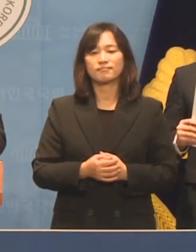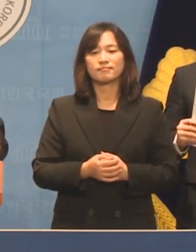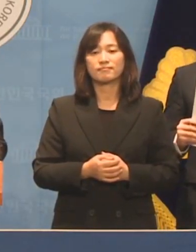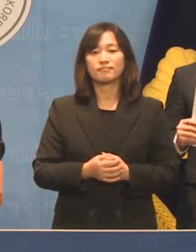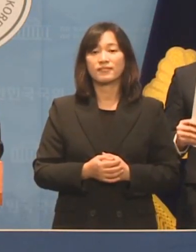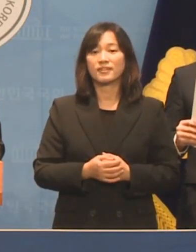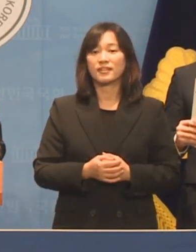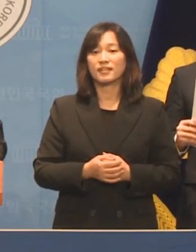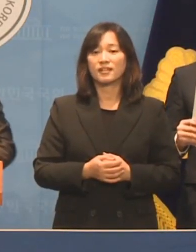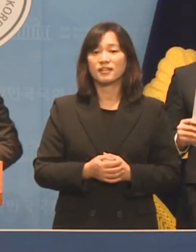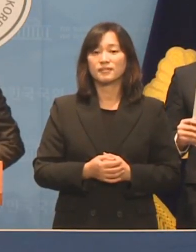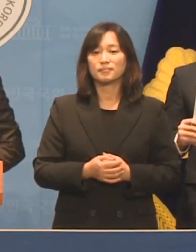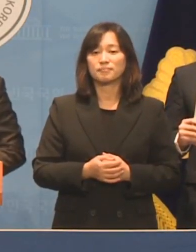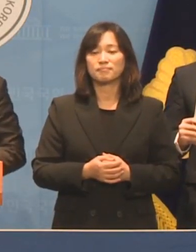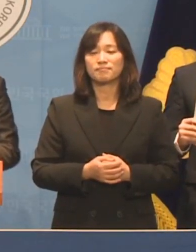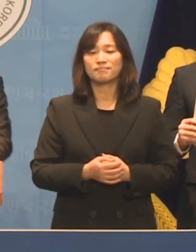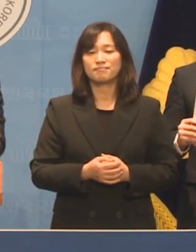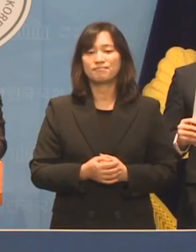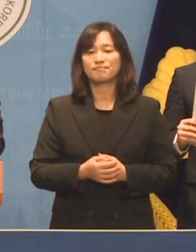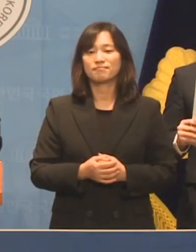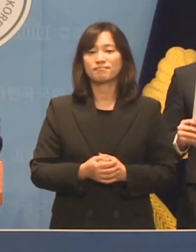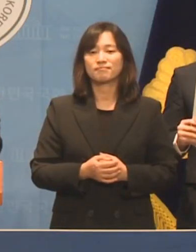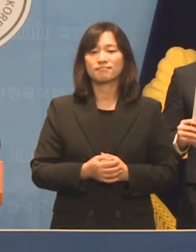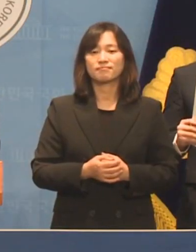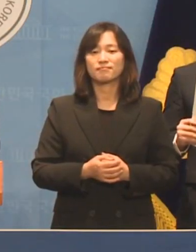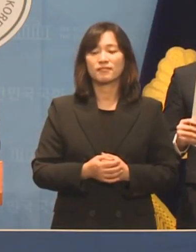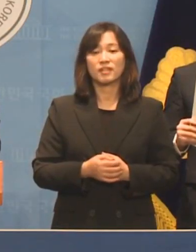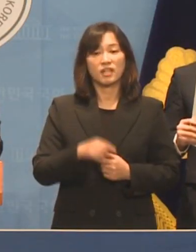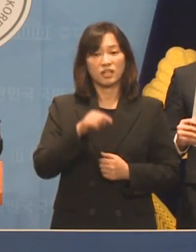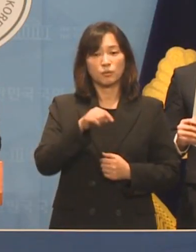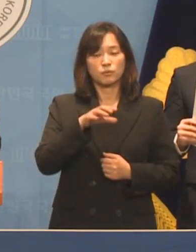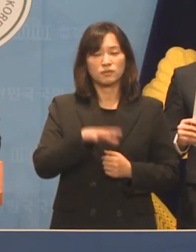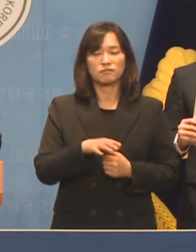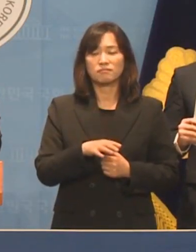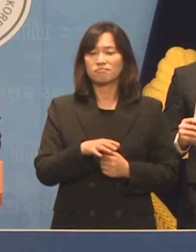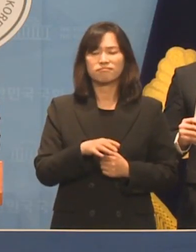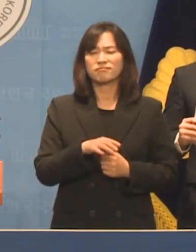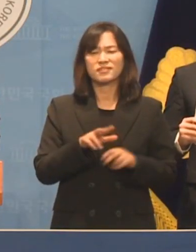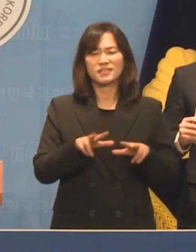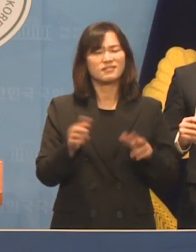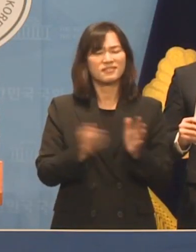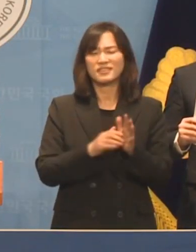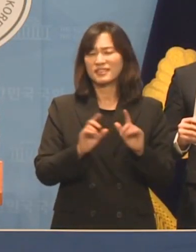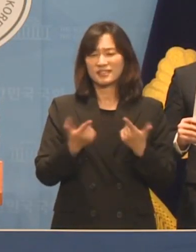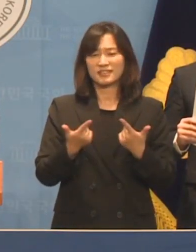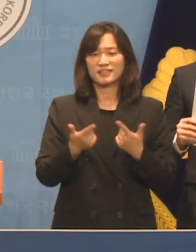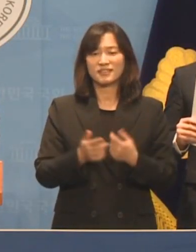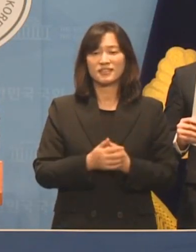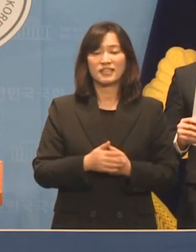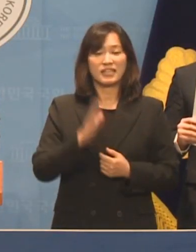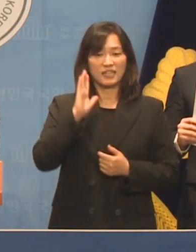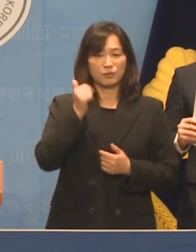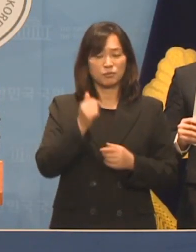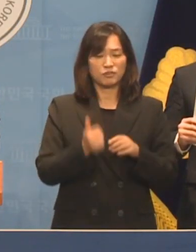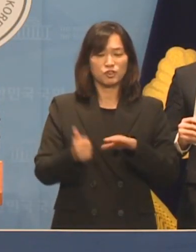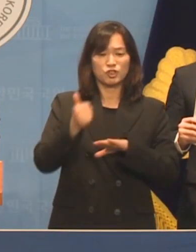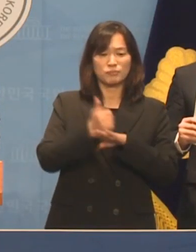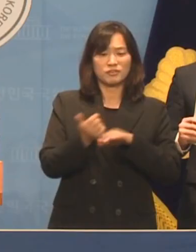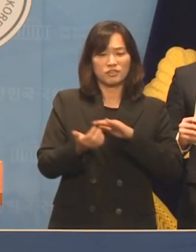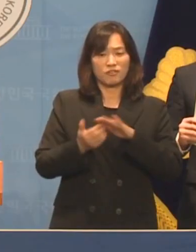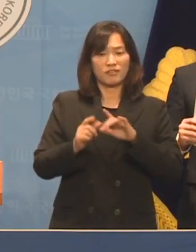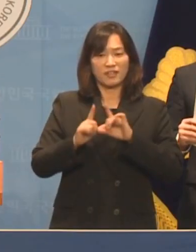네, 여론조사본부의 이현희 의원입니다. 여기서 끝이 아닙니다. 대통령 취임 하루